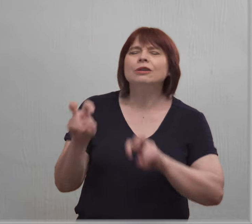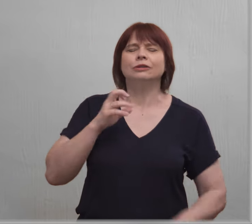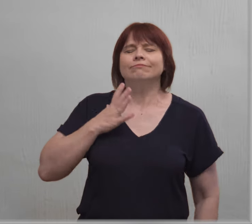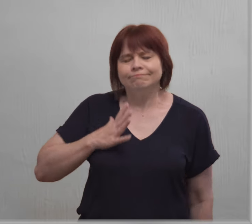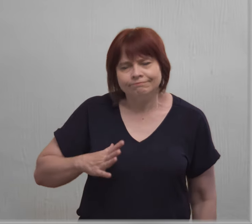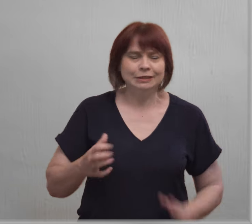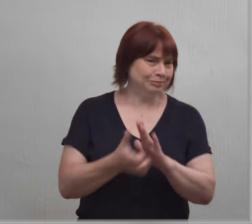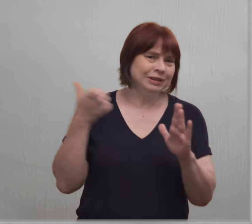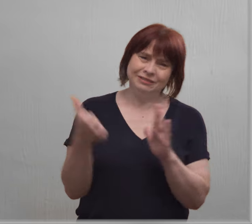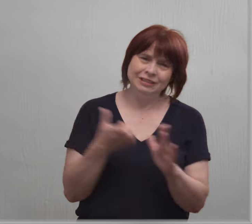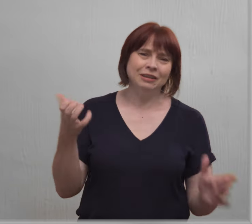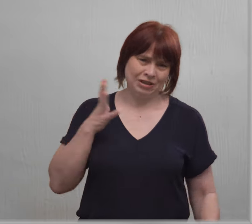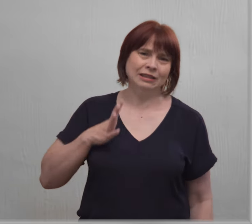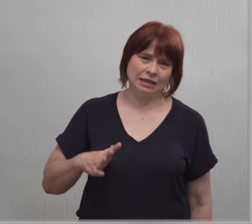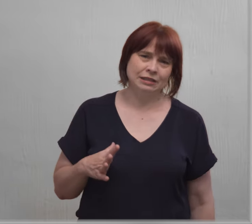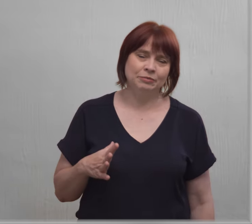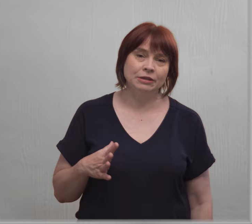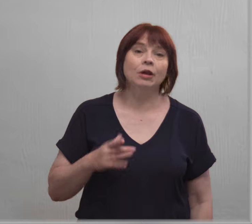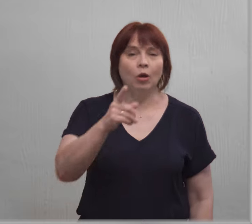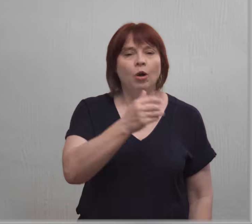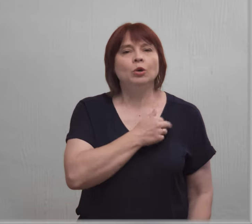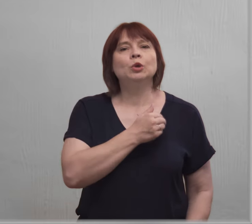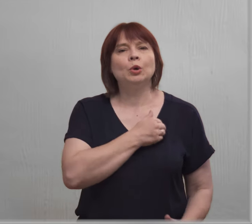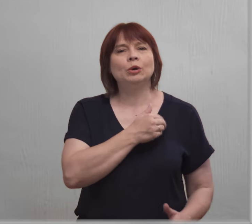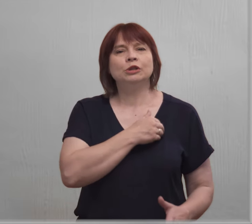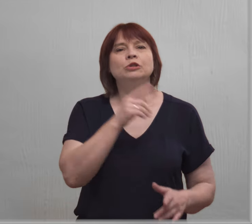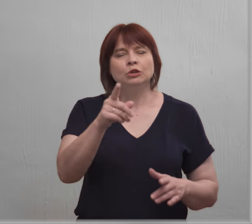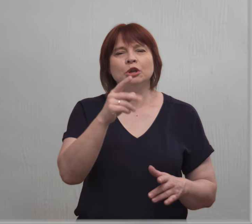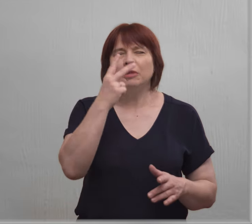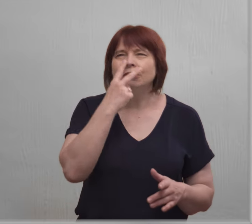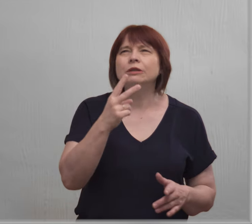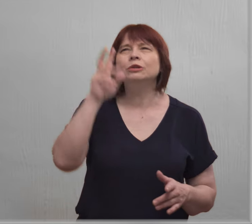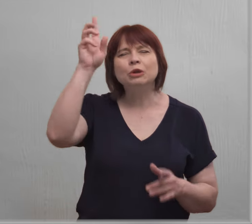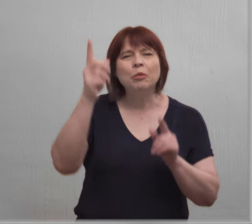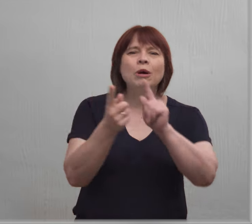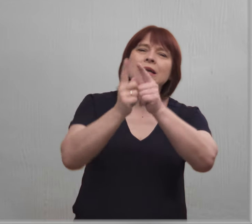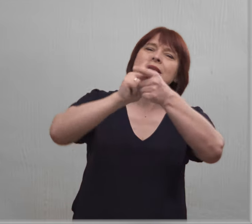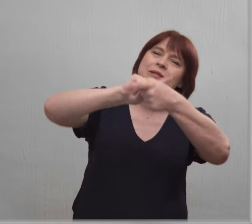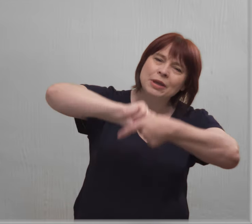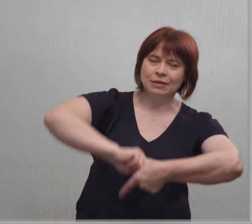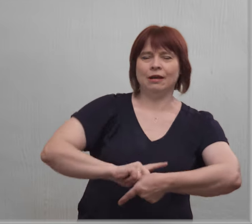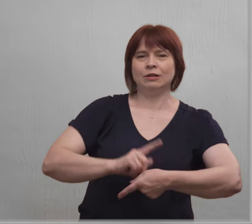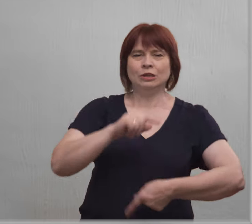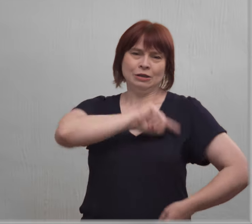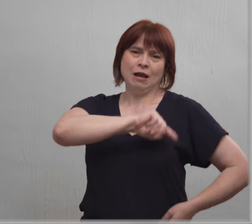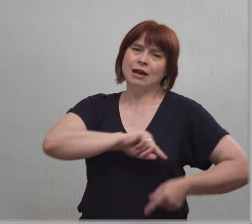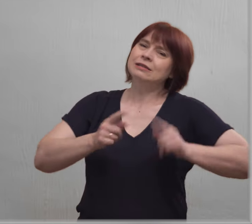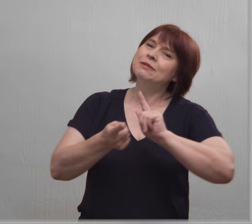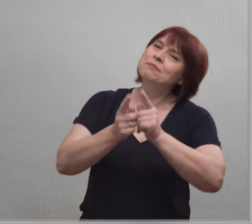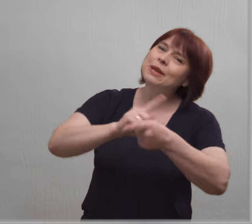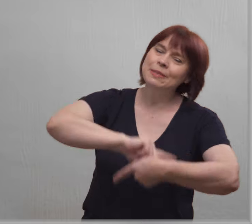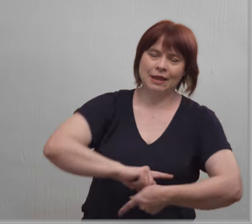того, кто сегодня хочет увидеть себя в процессе Божьем, в Божьем дизайне, в Божьем